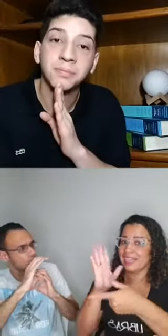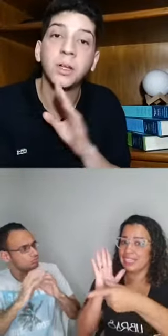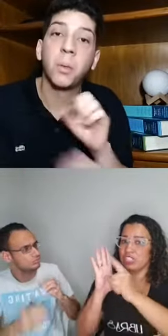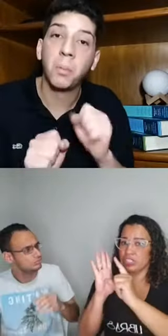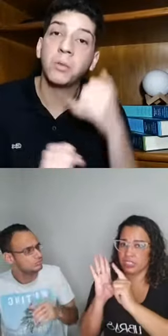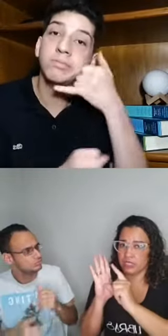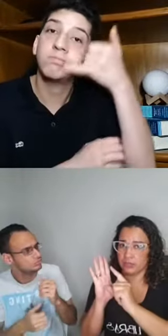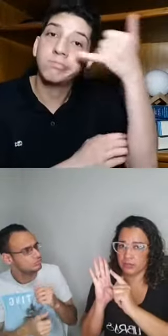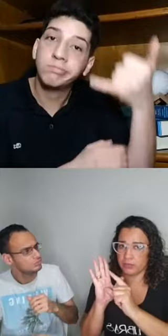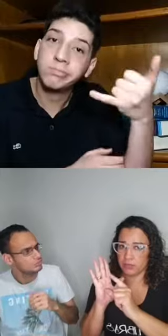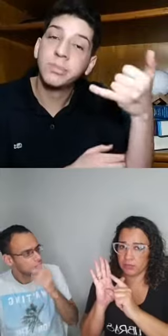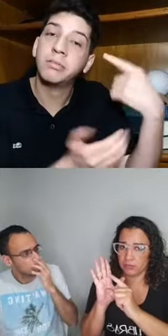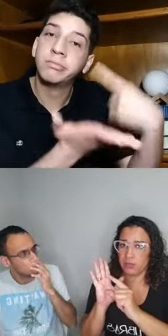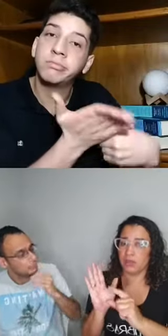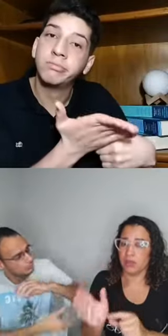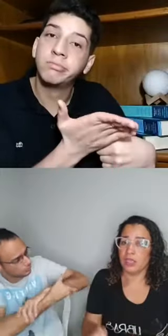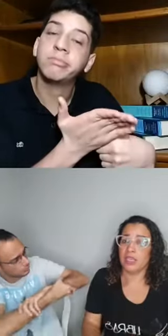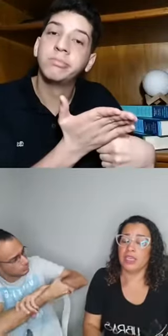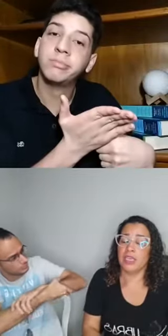marcar antes